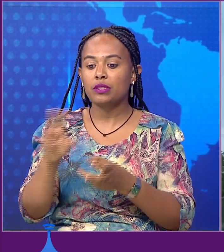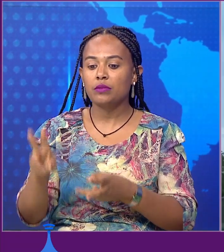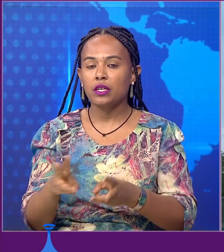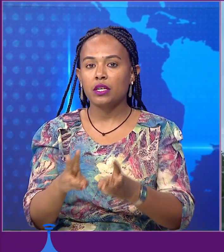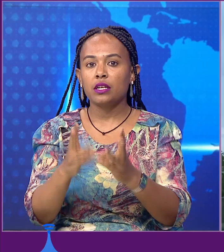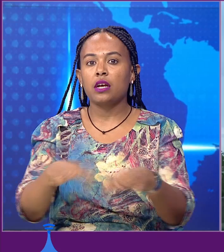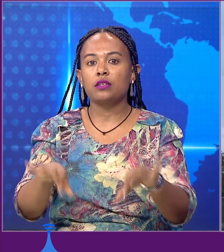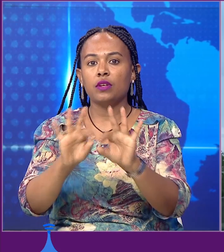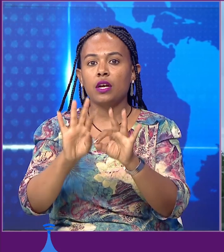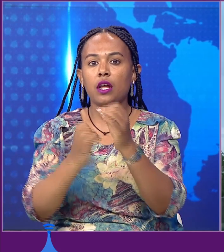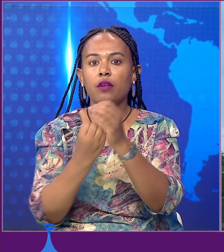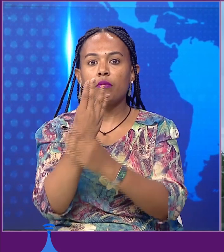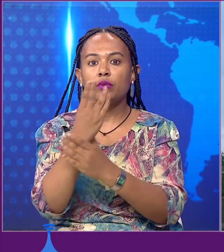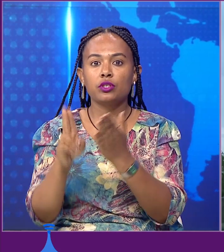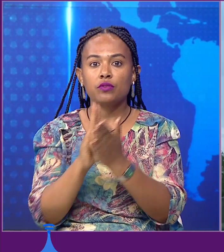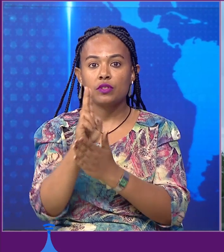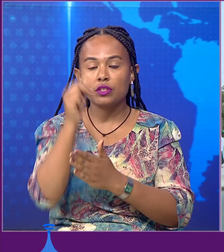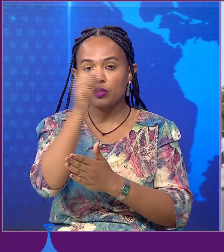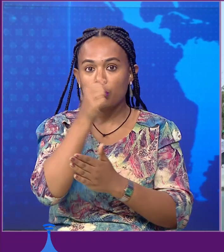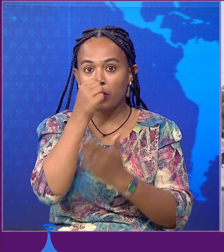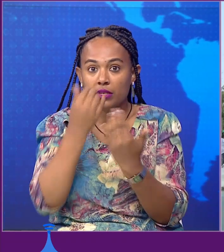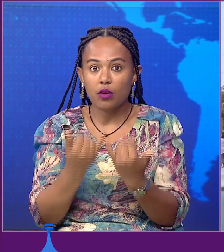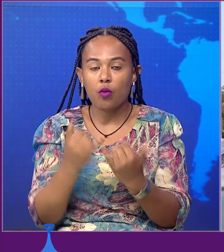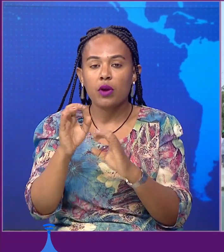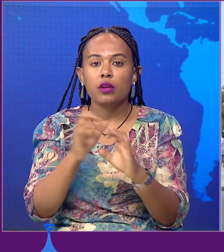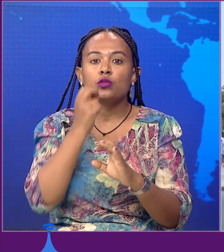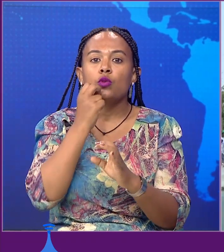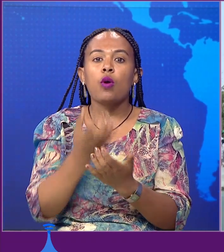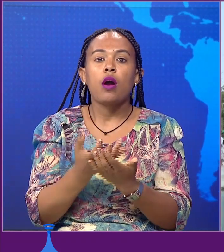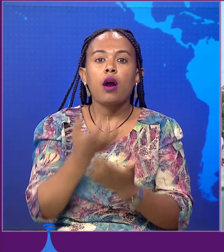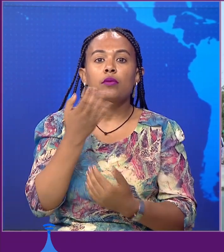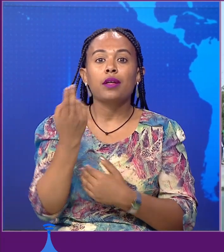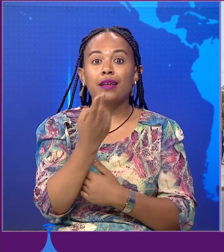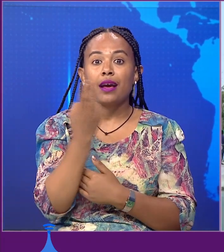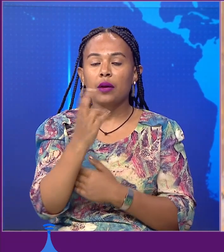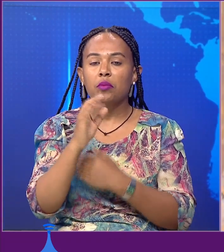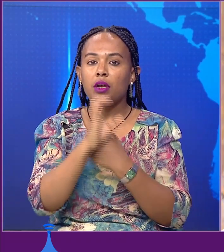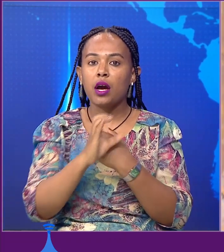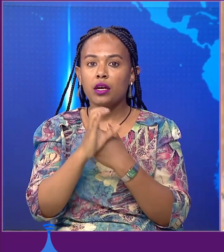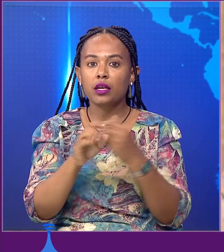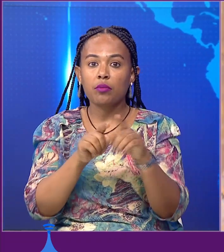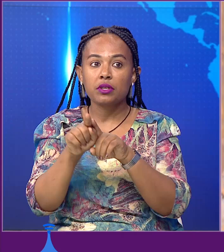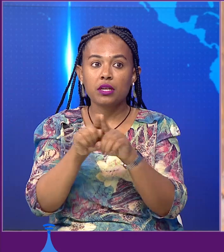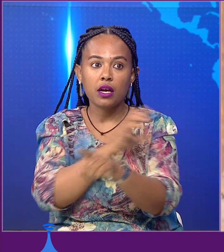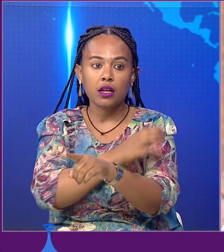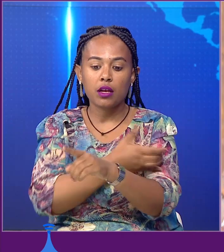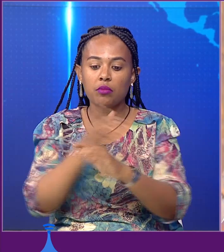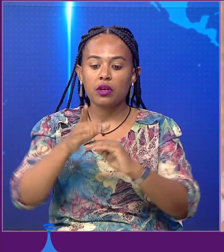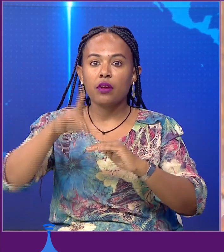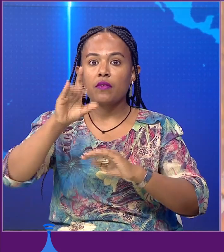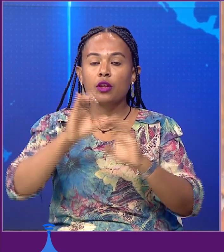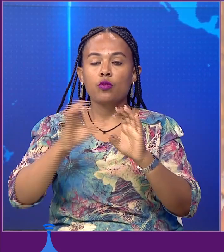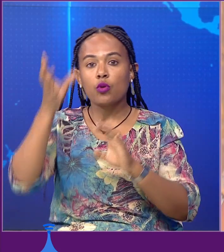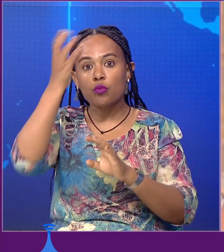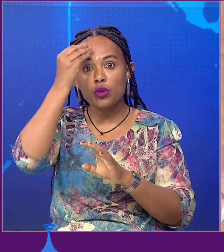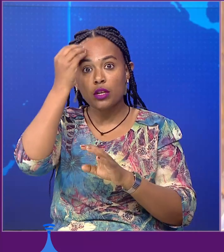ያስፈልጋል። የአርባ ምንጭ ዩኒቨርሲቲ ኢትዮጵያ እስካሁን ባደረገችው የውሃ ሀብት አጠቃቀም ስራ እንደ ሀገር የመደራደር አቅም ከፍ ያደረጉ ምሁራንን